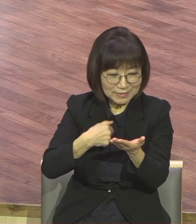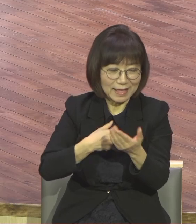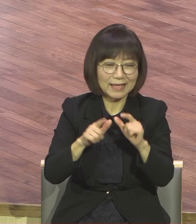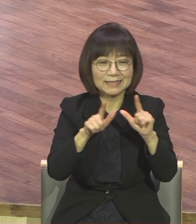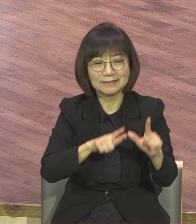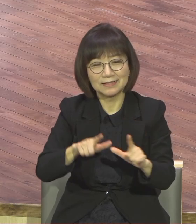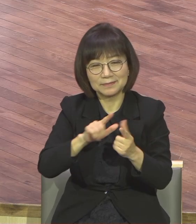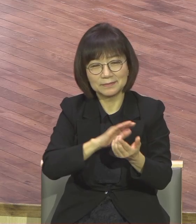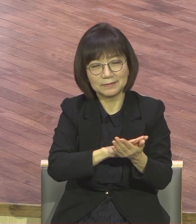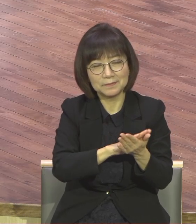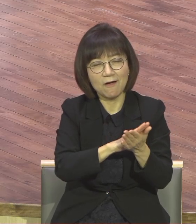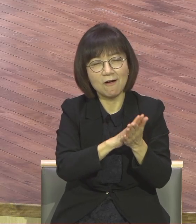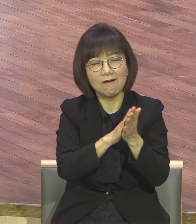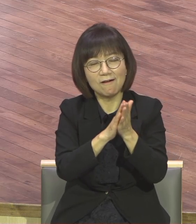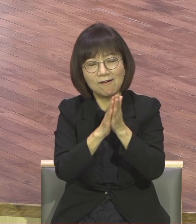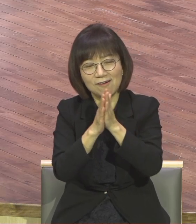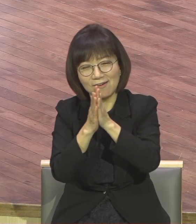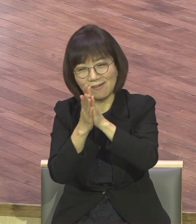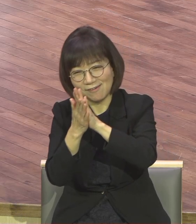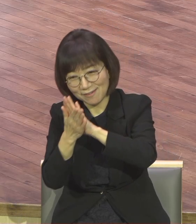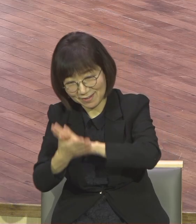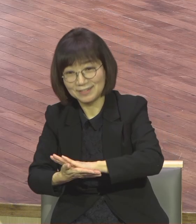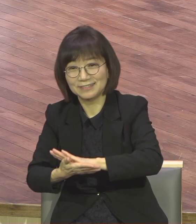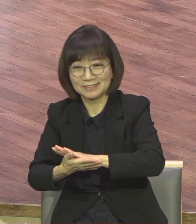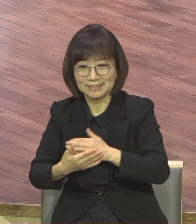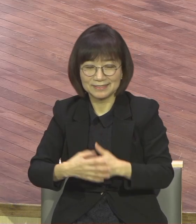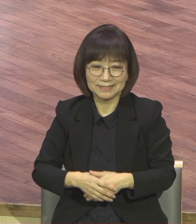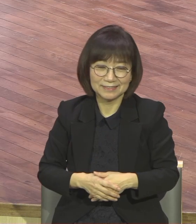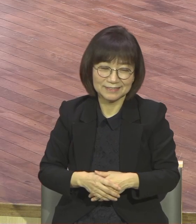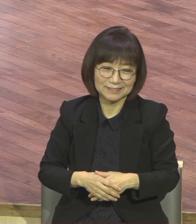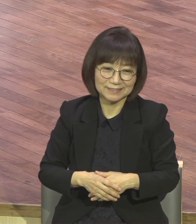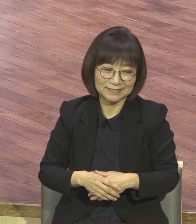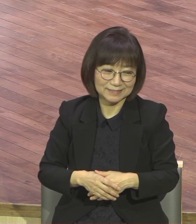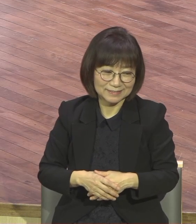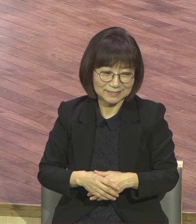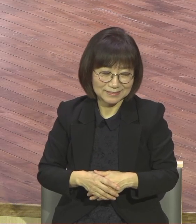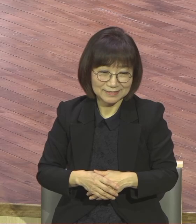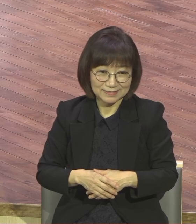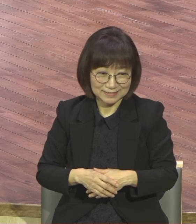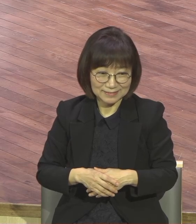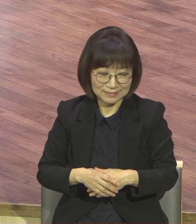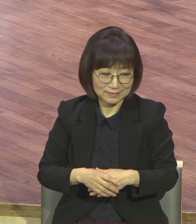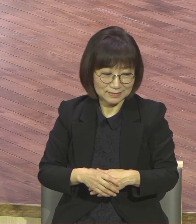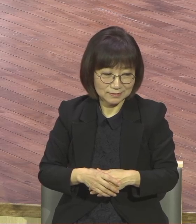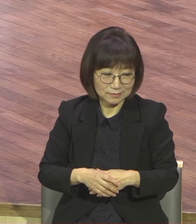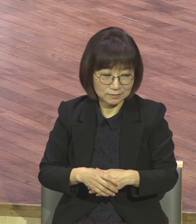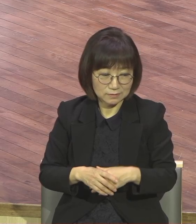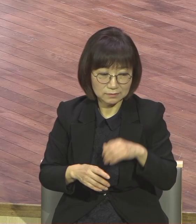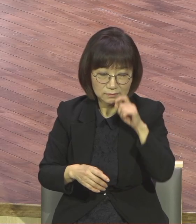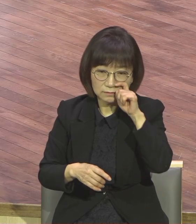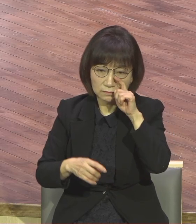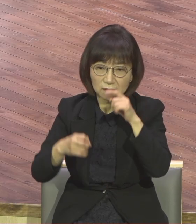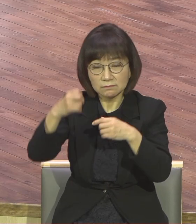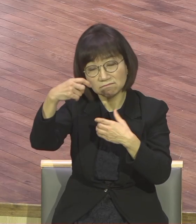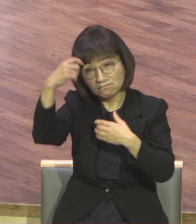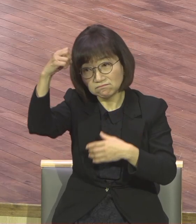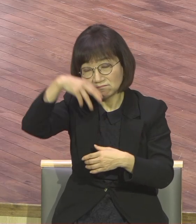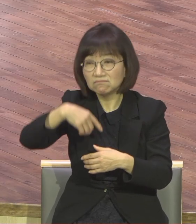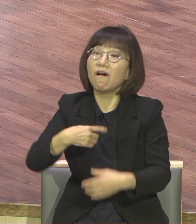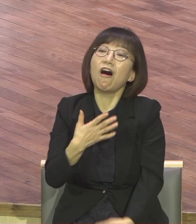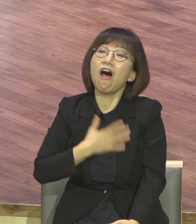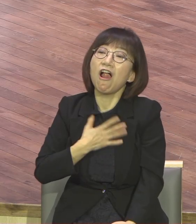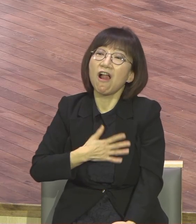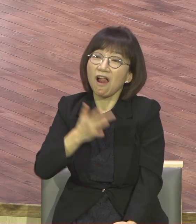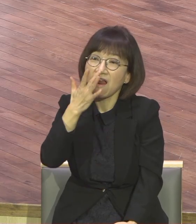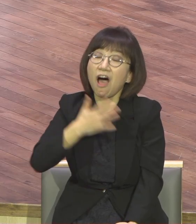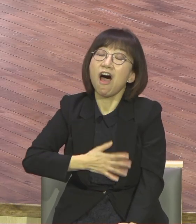삶이 싹 변화가 일어나게 돼. 변화. 이 정보를 인포메이션으로 받아들여. 그렇구나. 그런데 이런